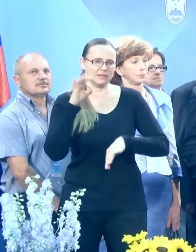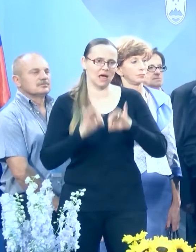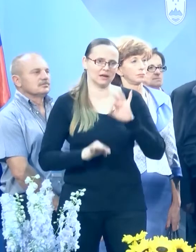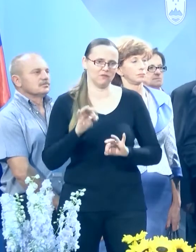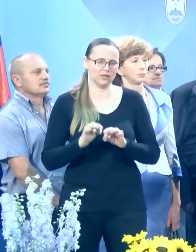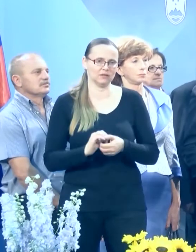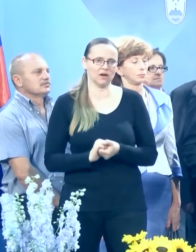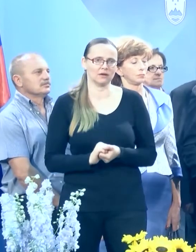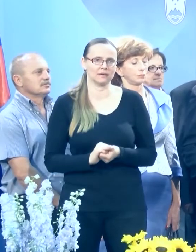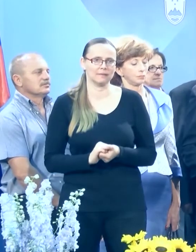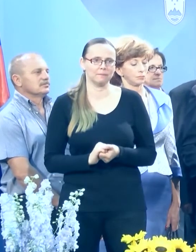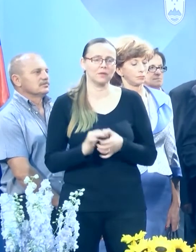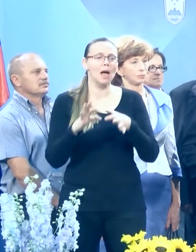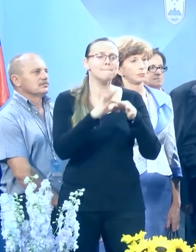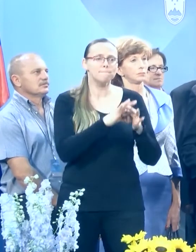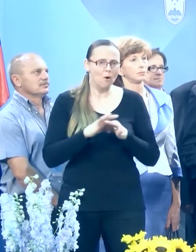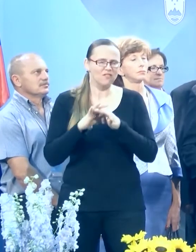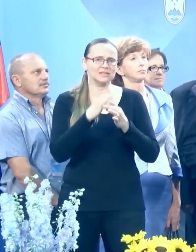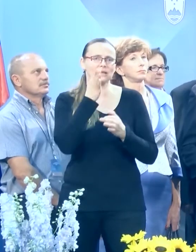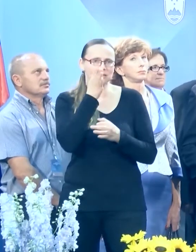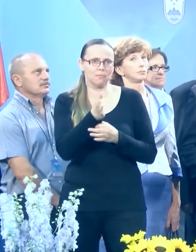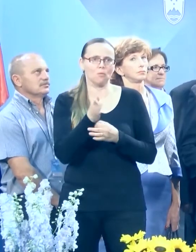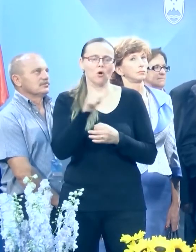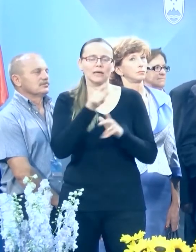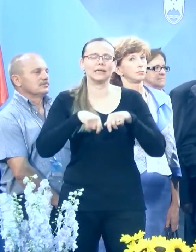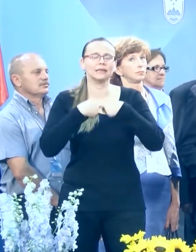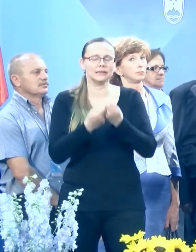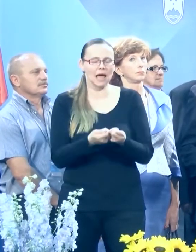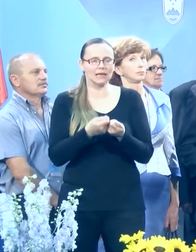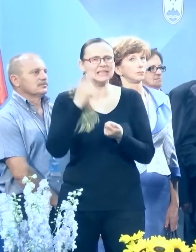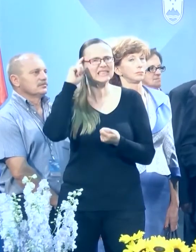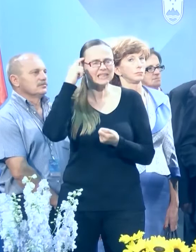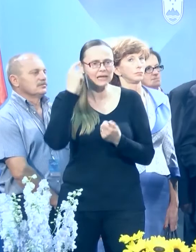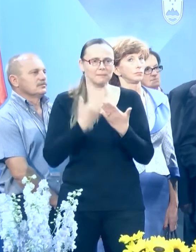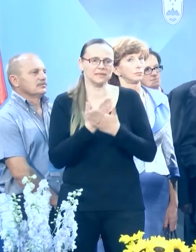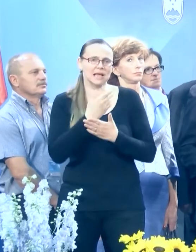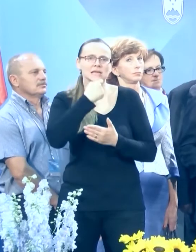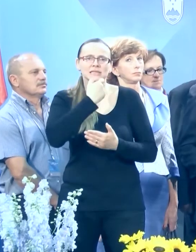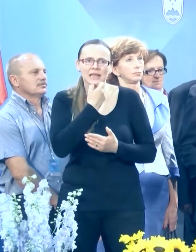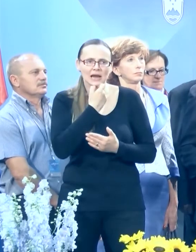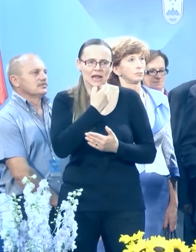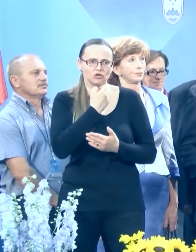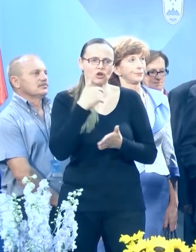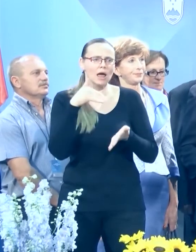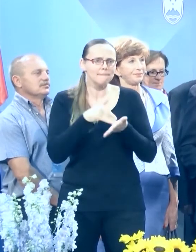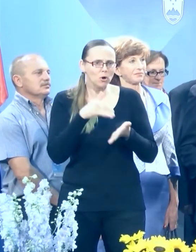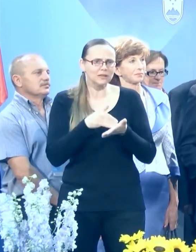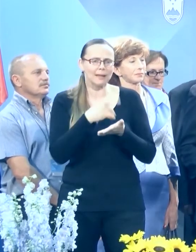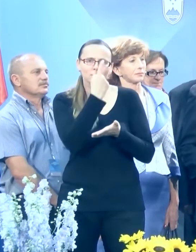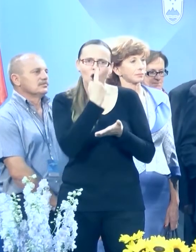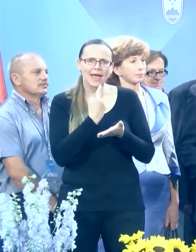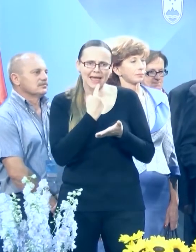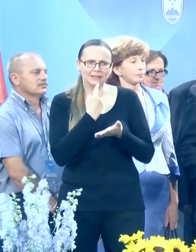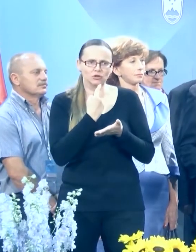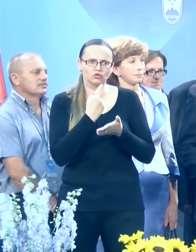volitvah. Povezali se bomo in dali skrbi za starejše potrebno etično